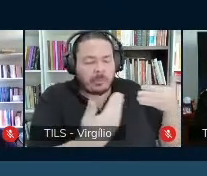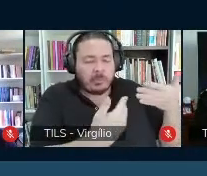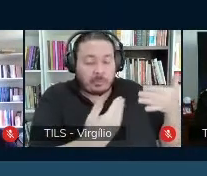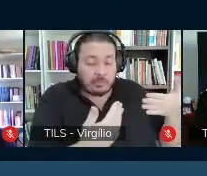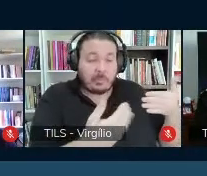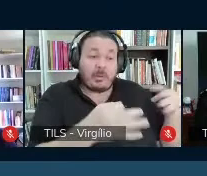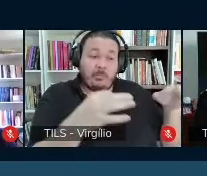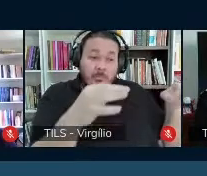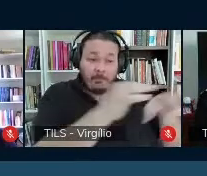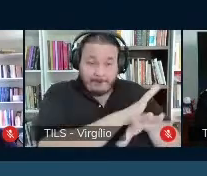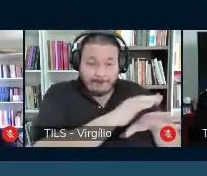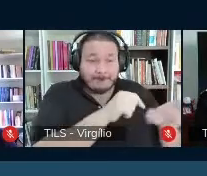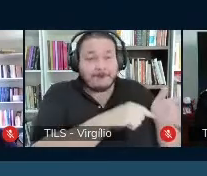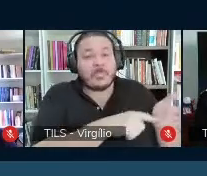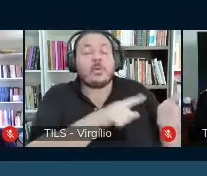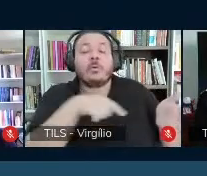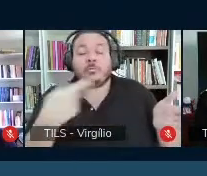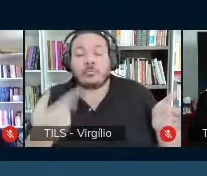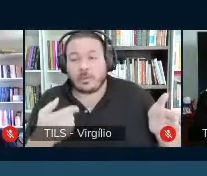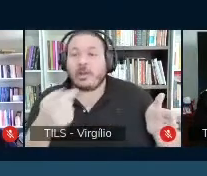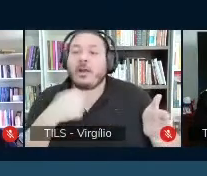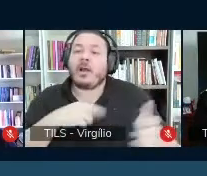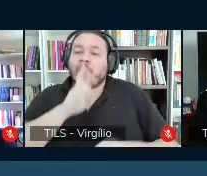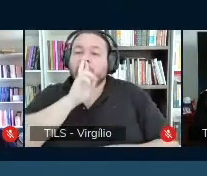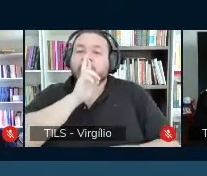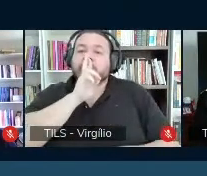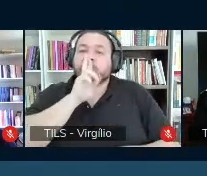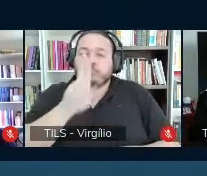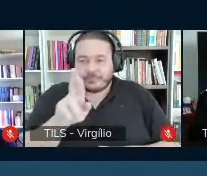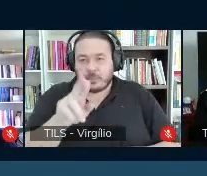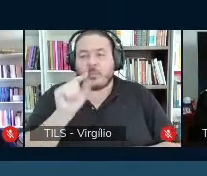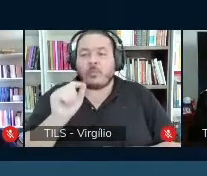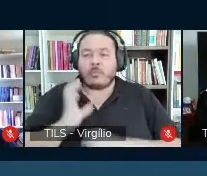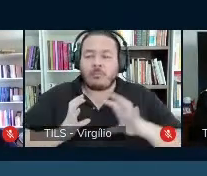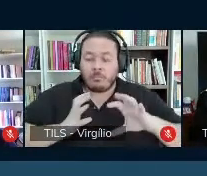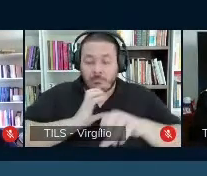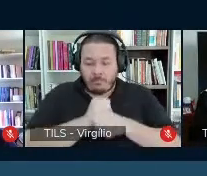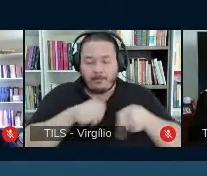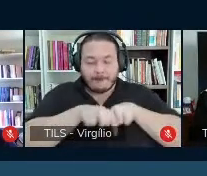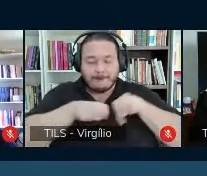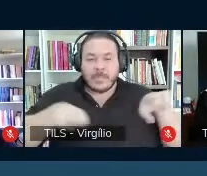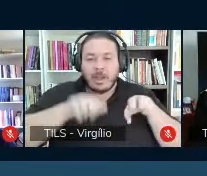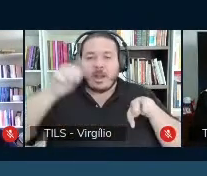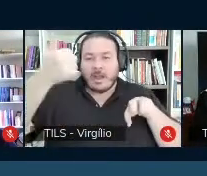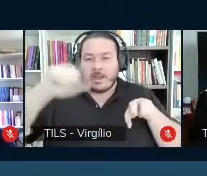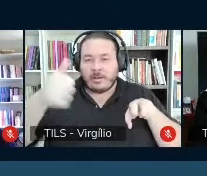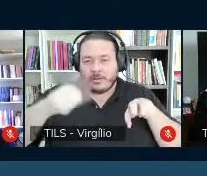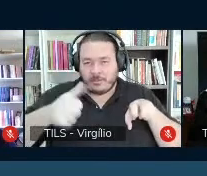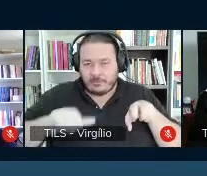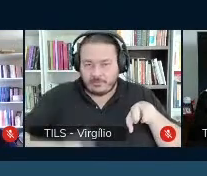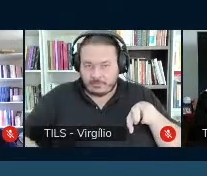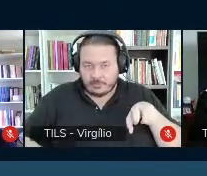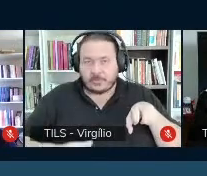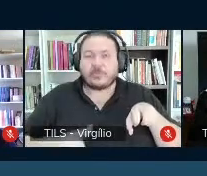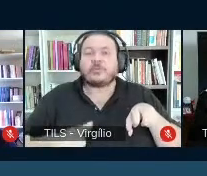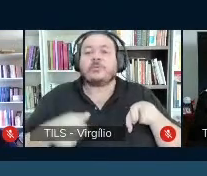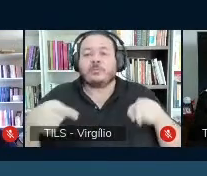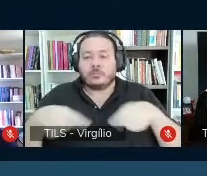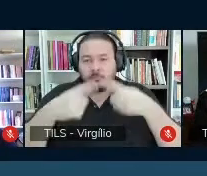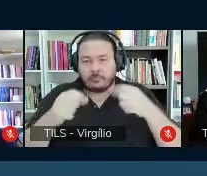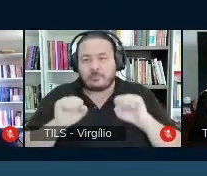para dar o resultado da banca com relação à